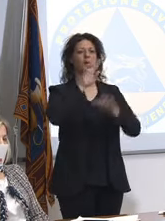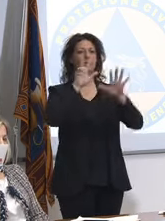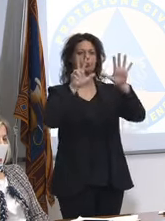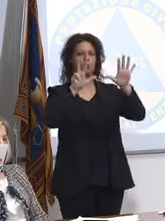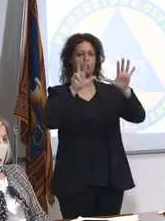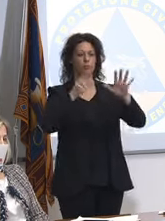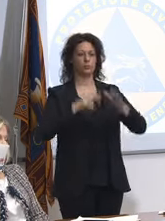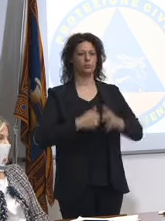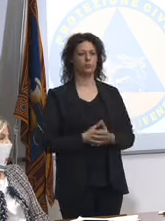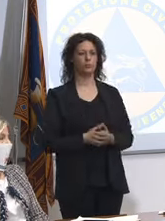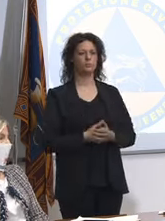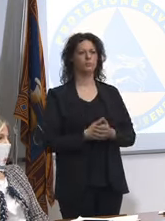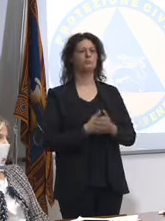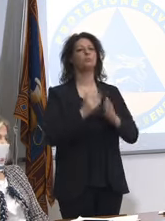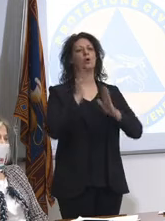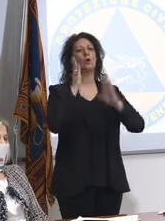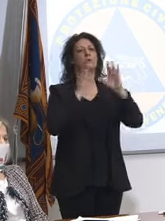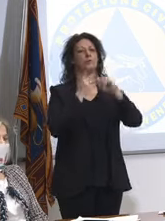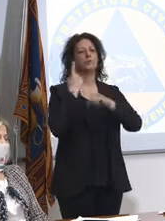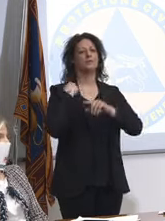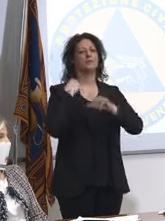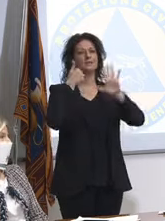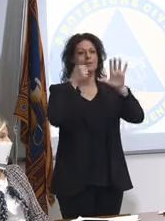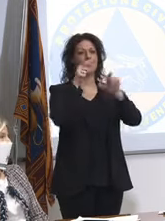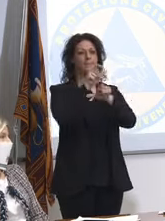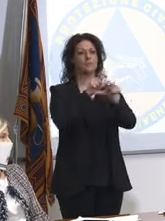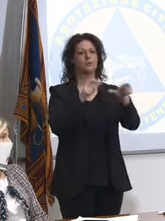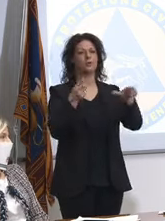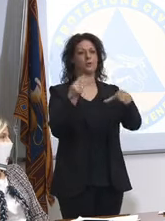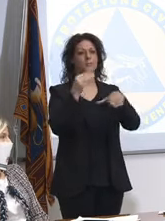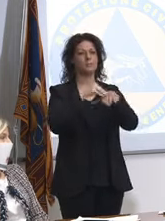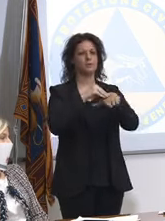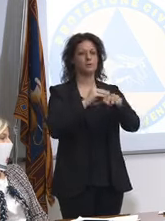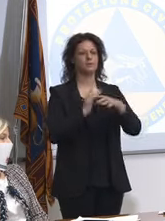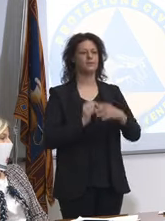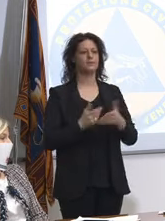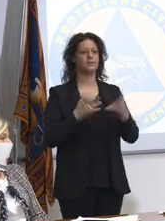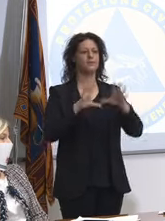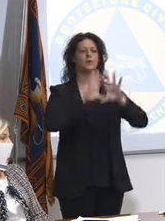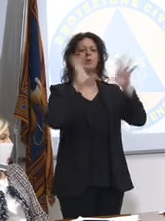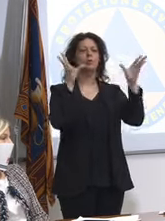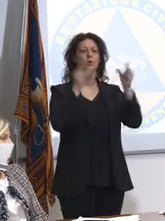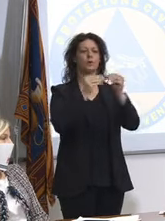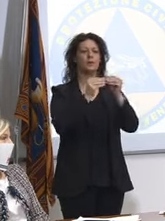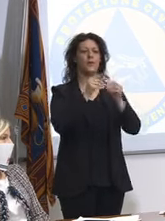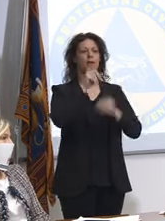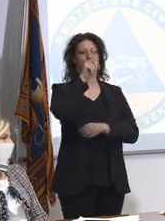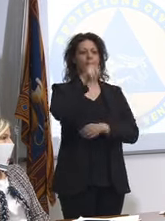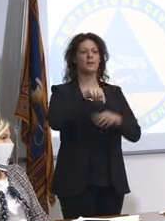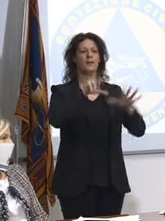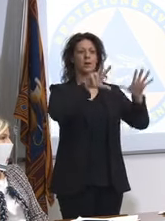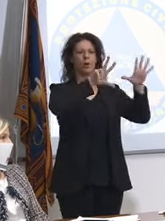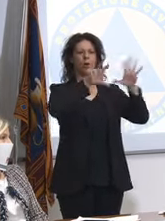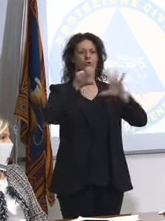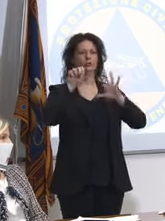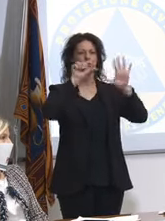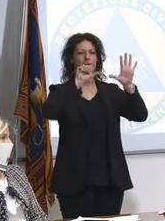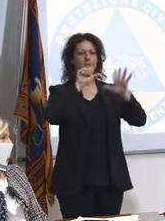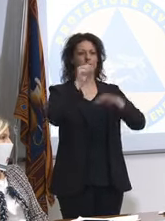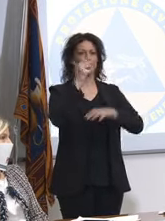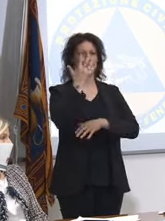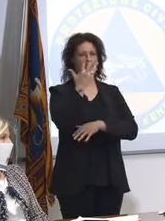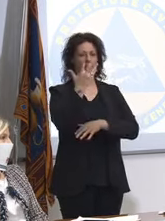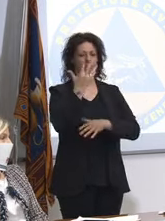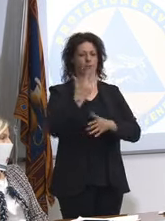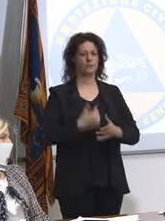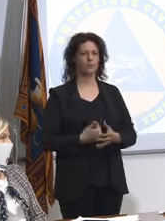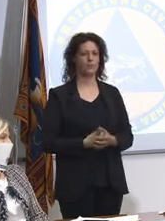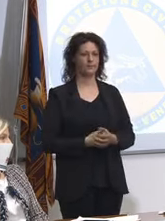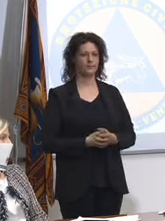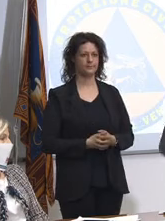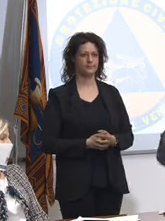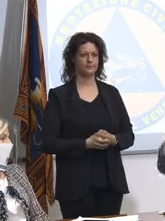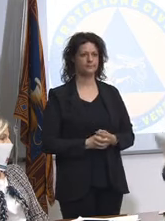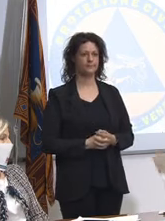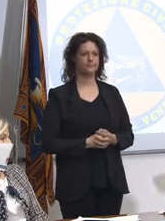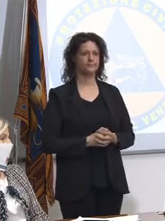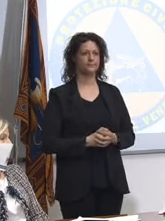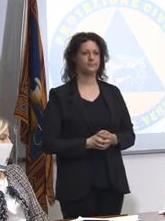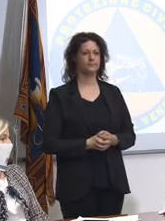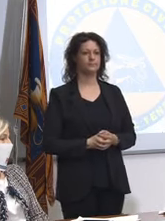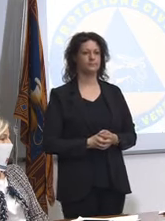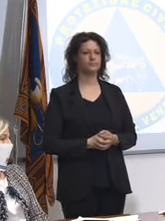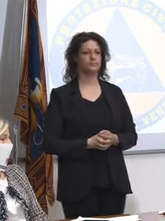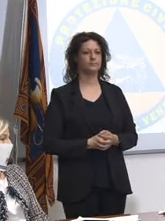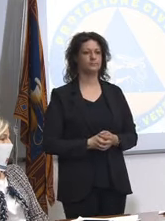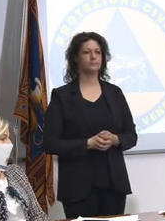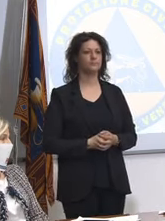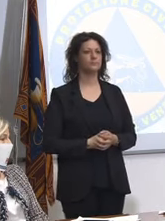e 1.865 i morti in totale, 1.865. Dovremmo fare un cartello con i morti totali, magari